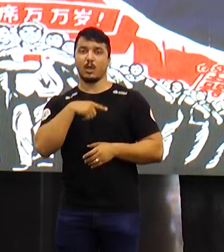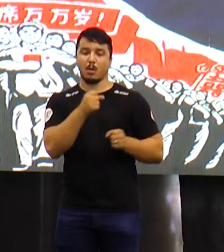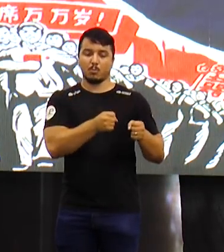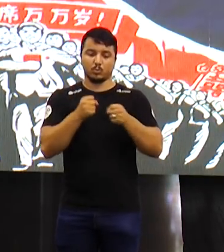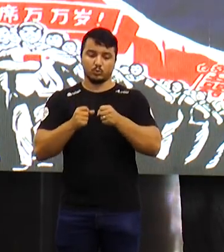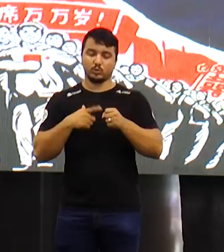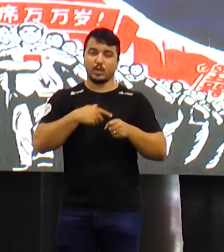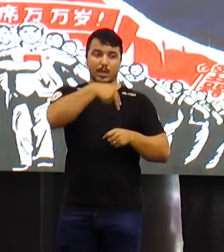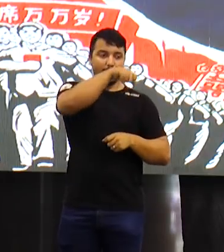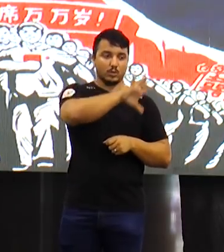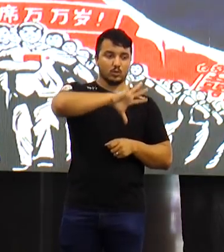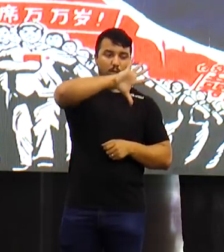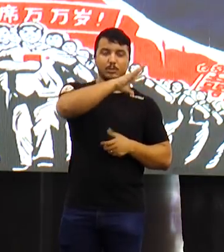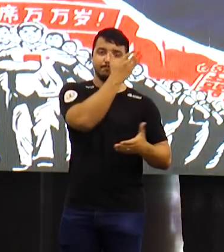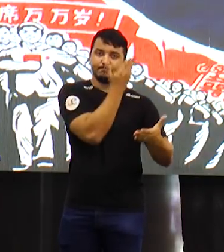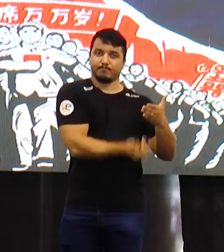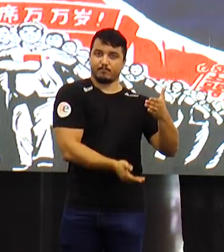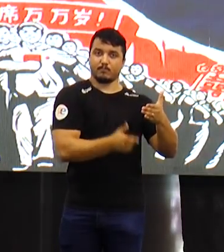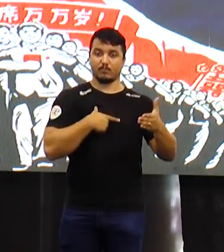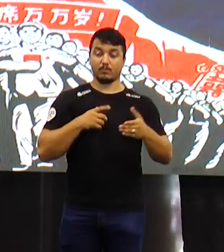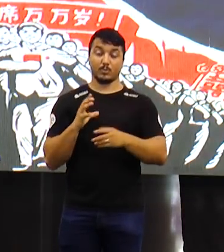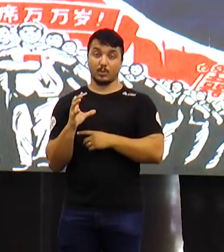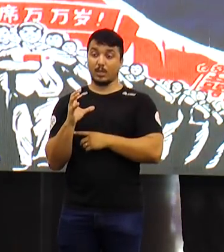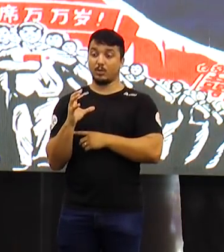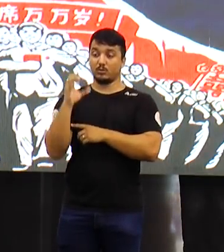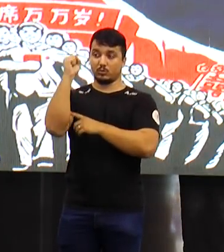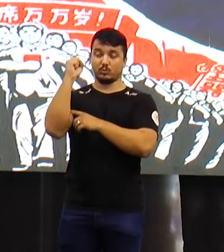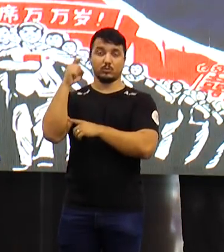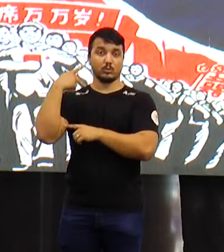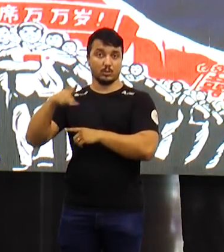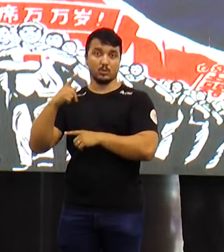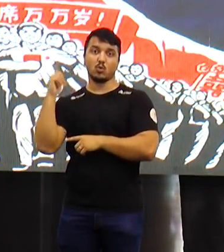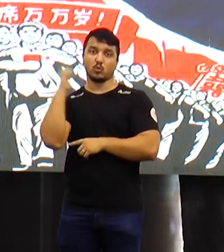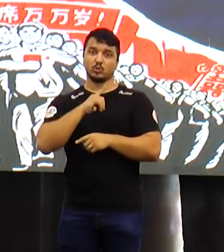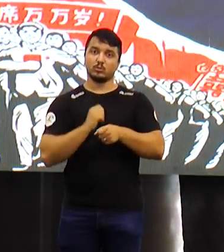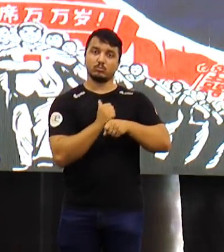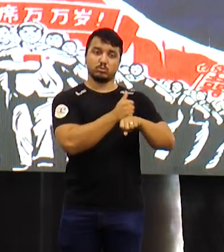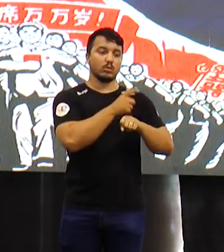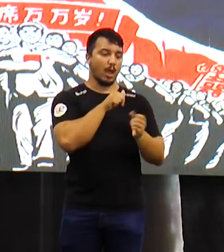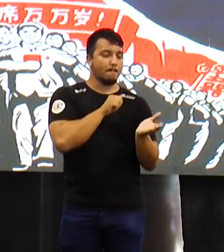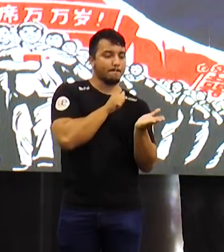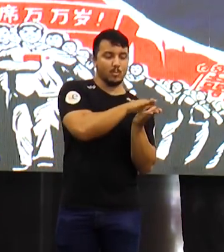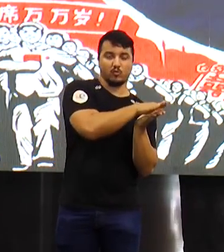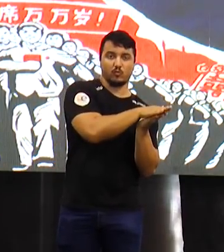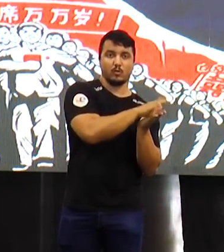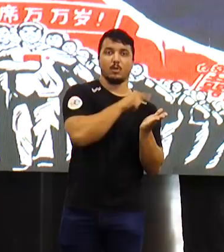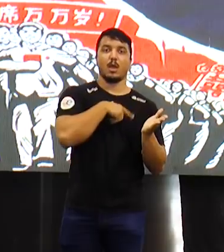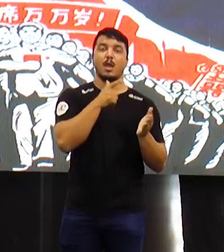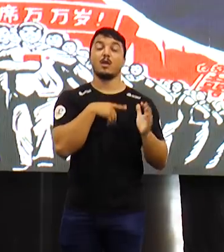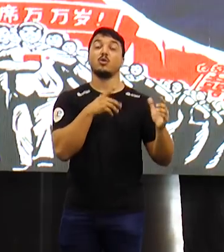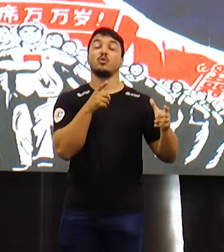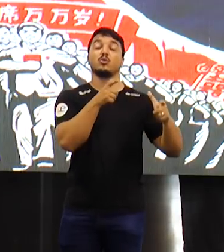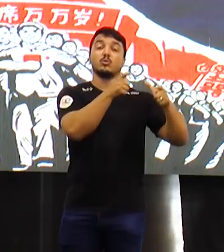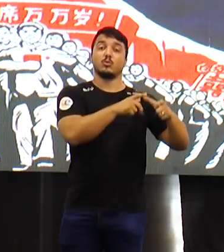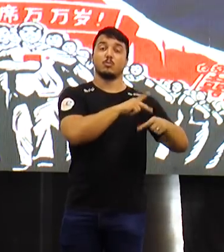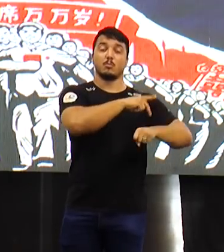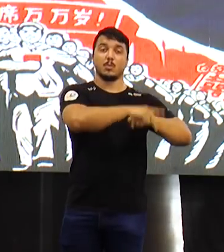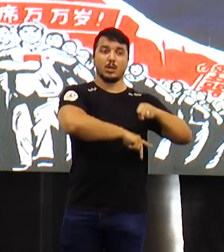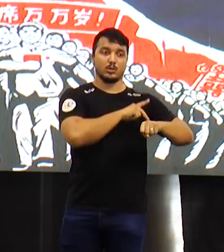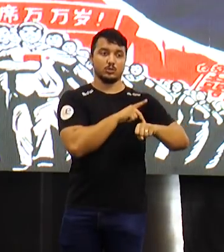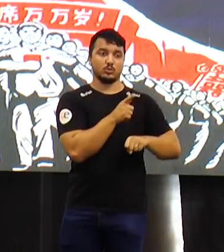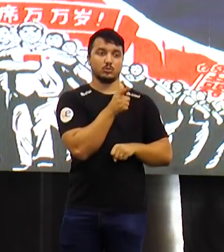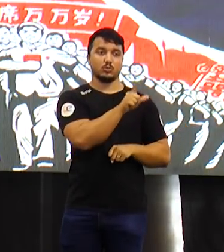os nacionalistas perdem a guerra e os nacionalistas saem da China e vão se refugiar no que vocês chamam